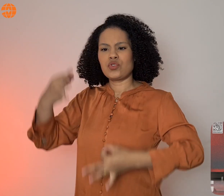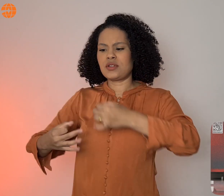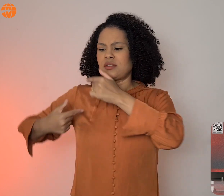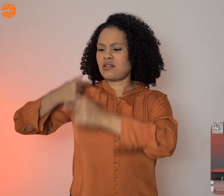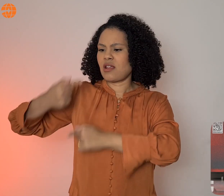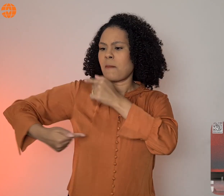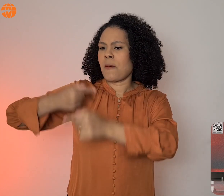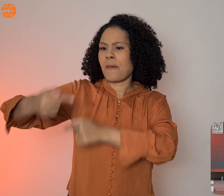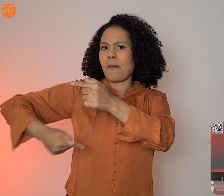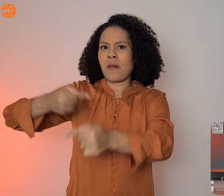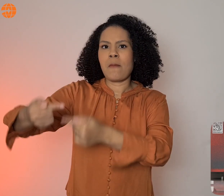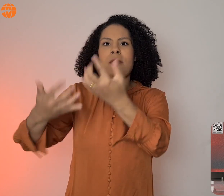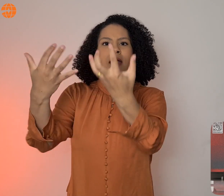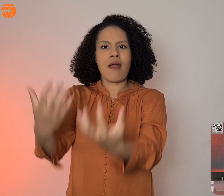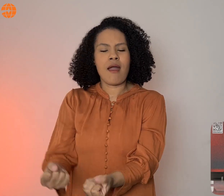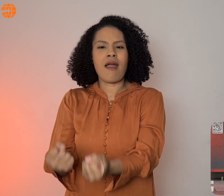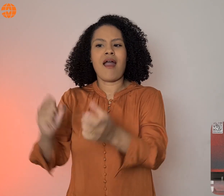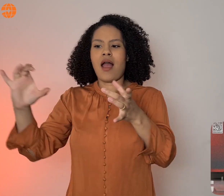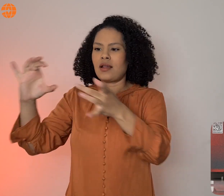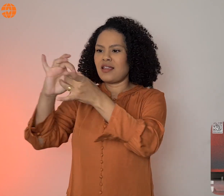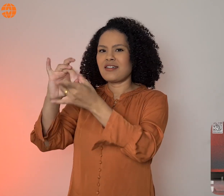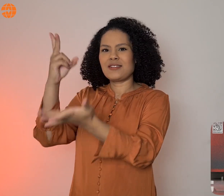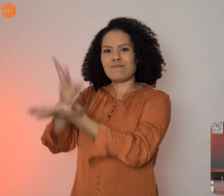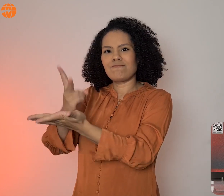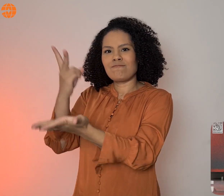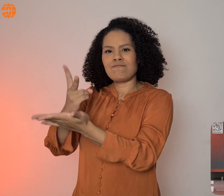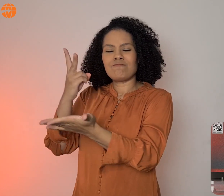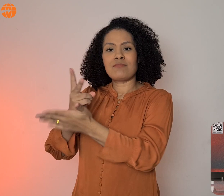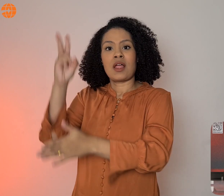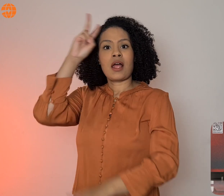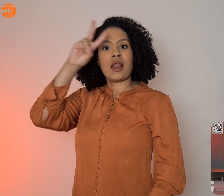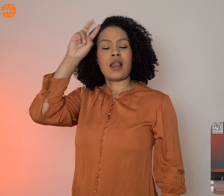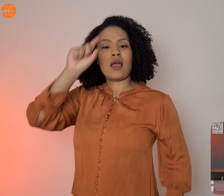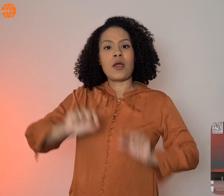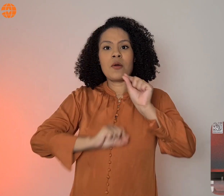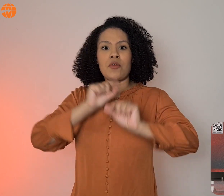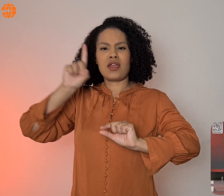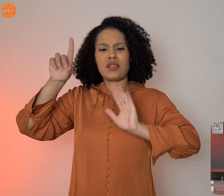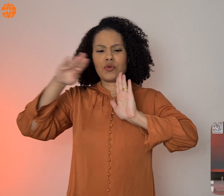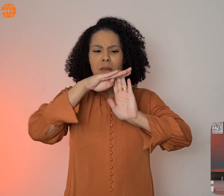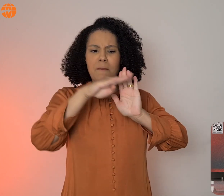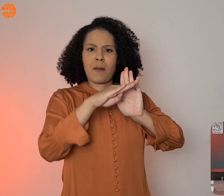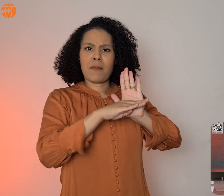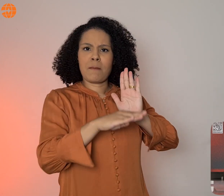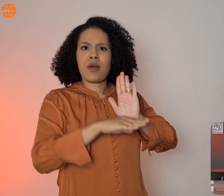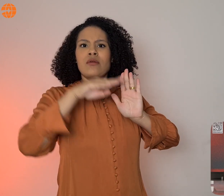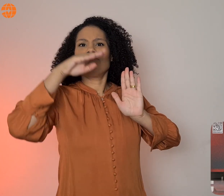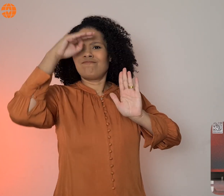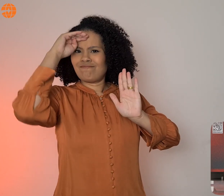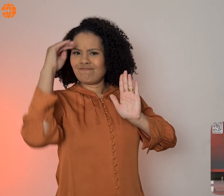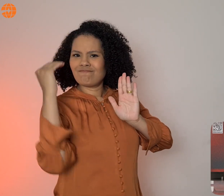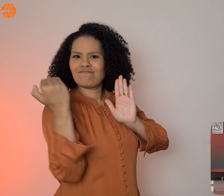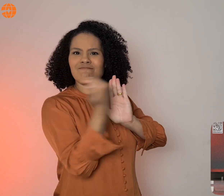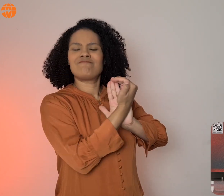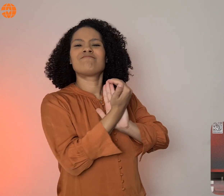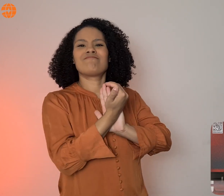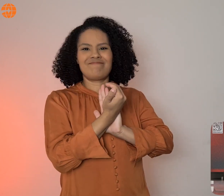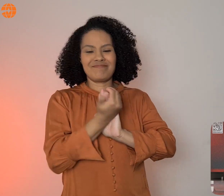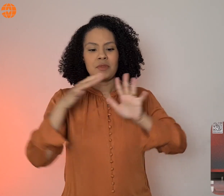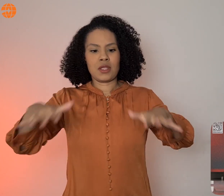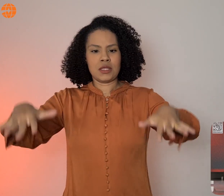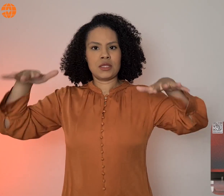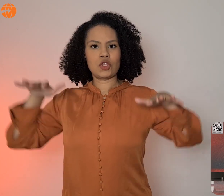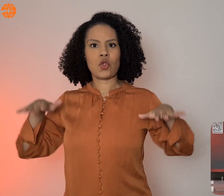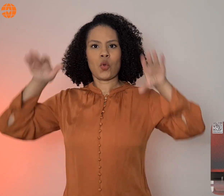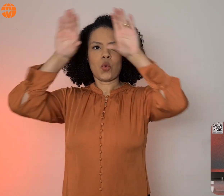os filhos dos seus filhos, com os que guardam a sua aliança e se lembram de obedecer os seus preceitos. O Senhor estabeleceu o seu trono